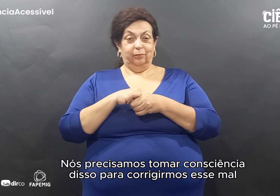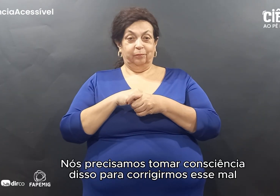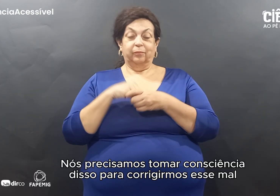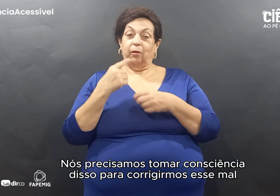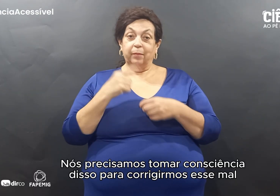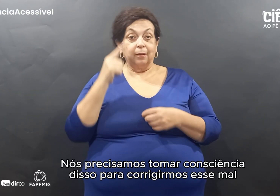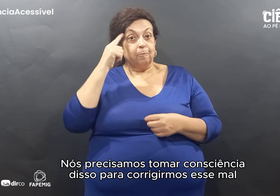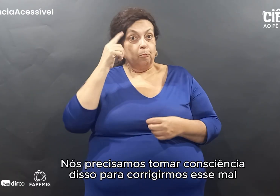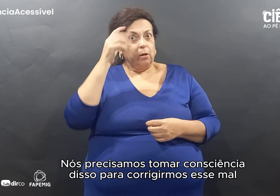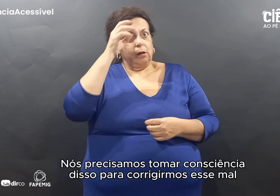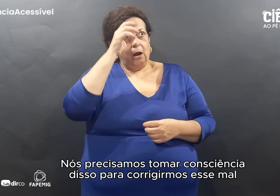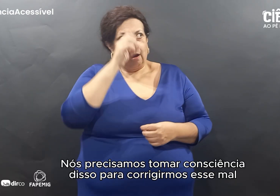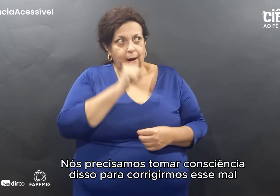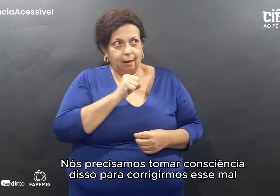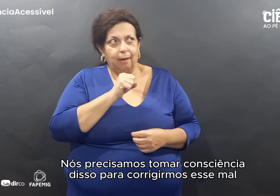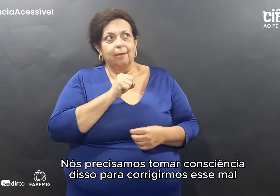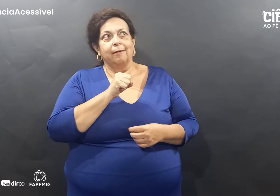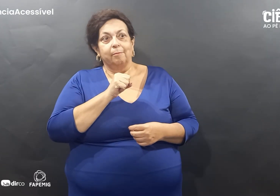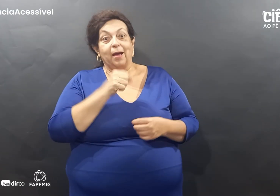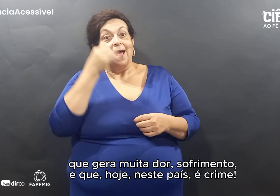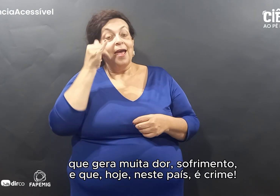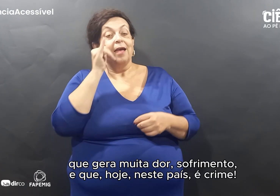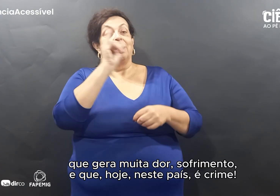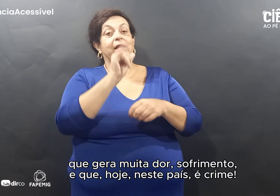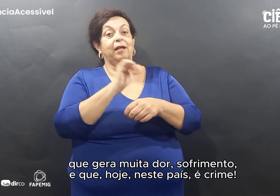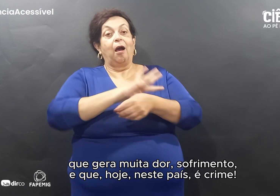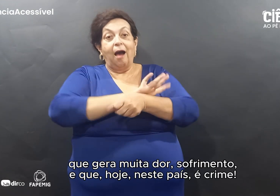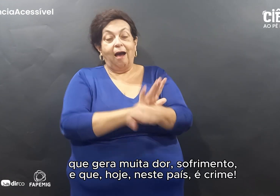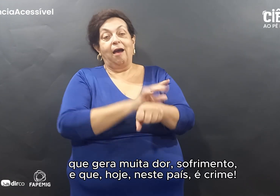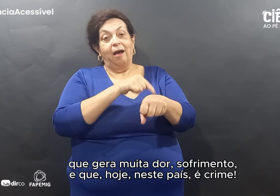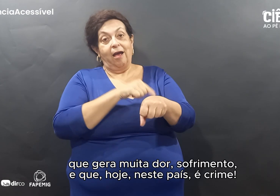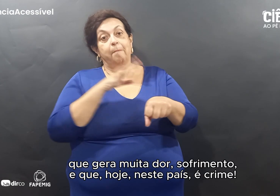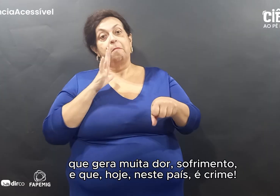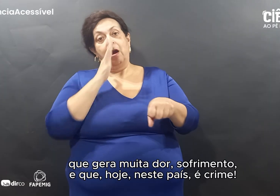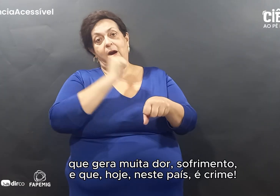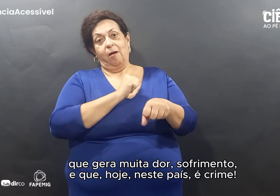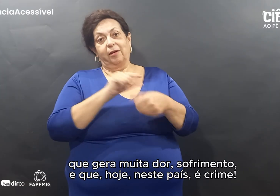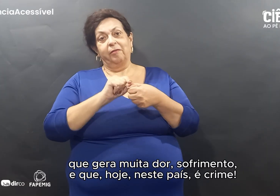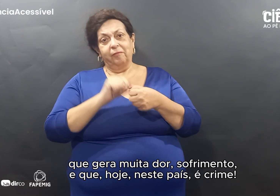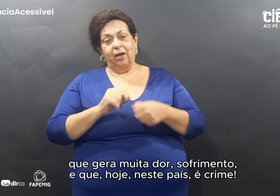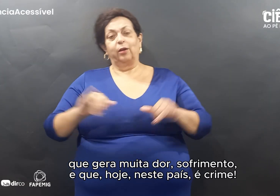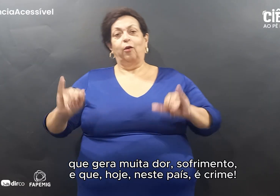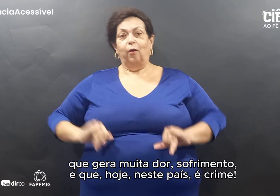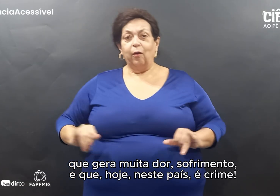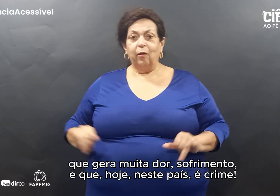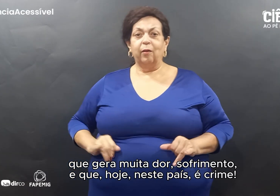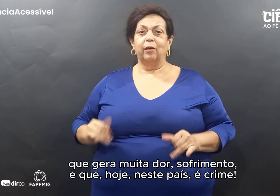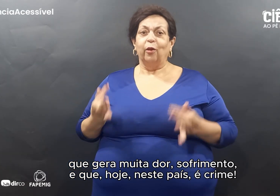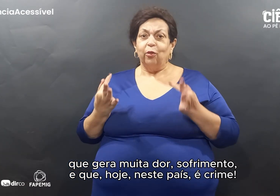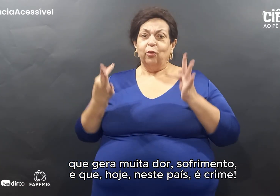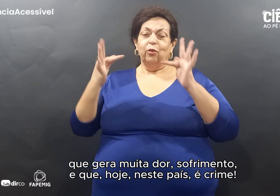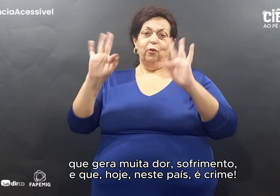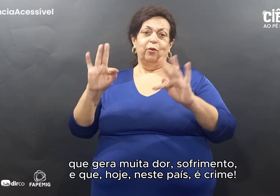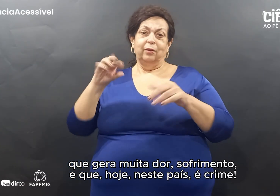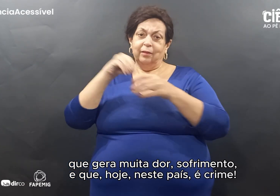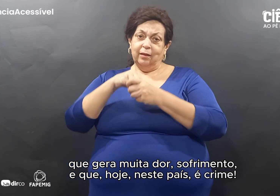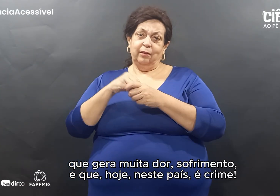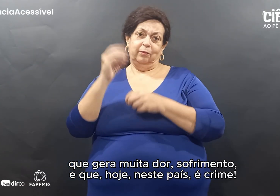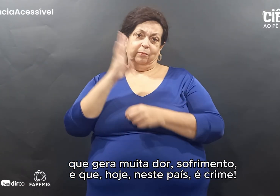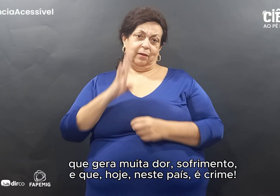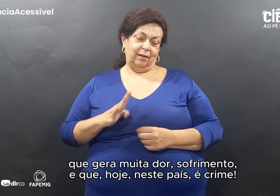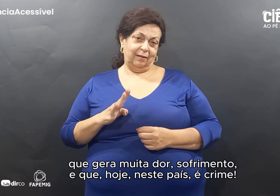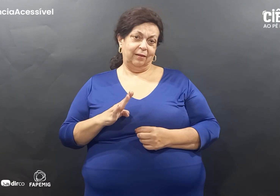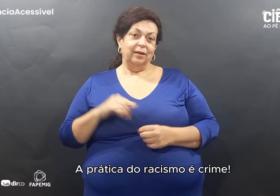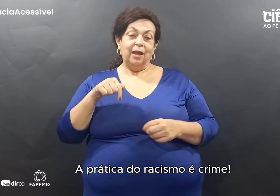para corrigirmos esse mal que gera muita dor, sofrimento e que hoje nesse país